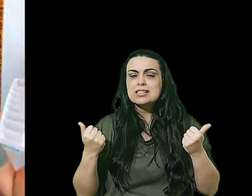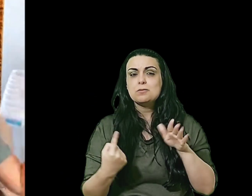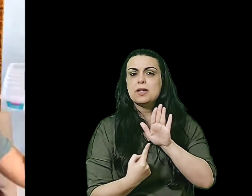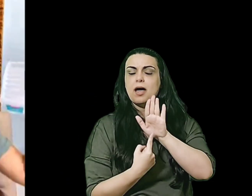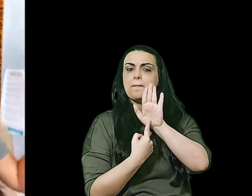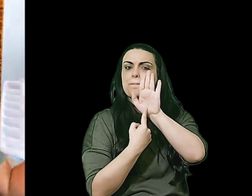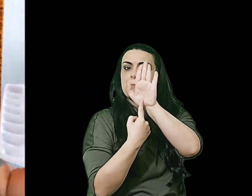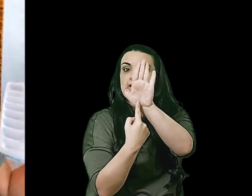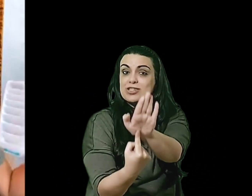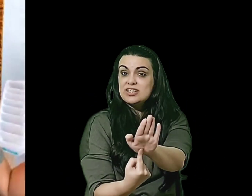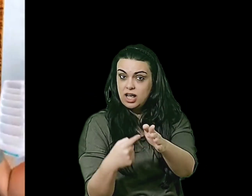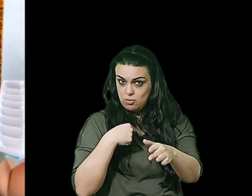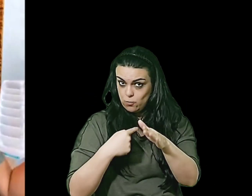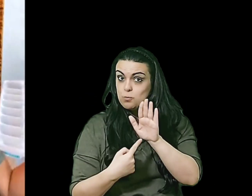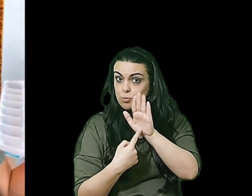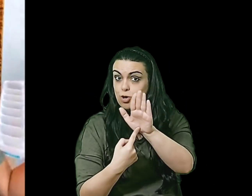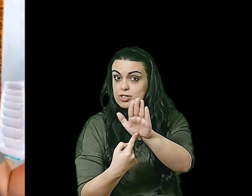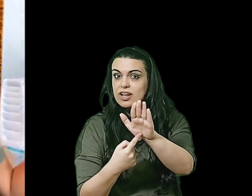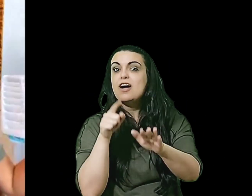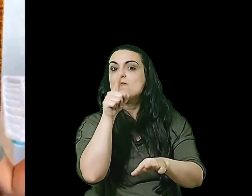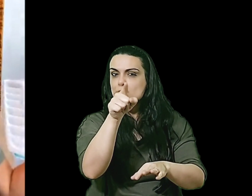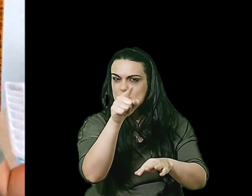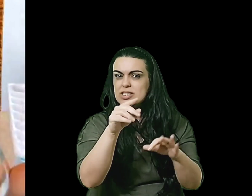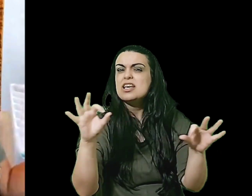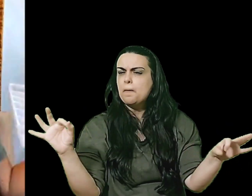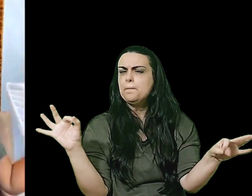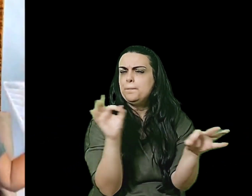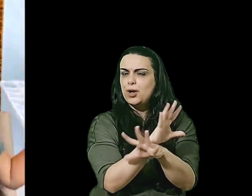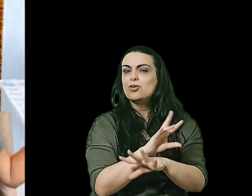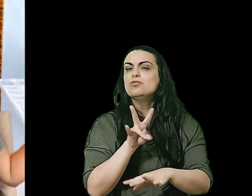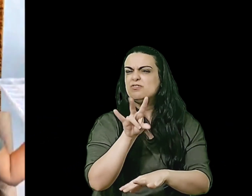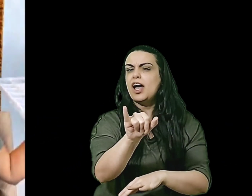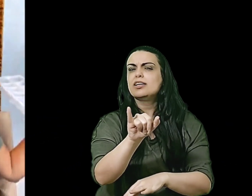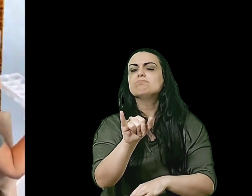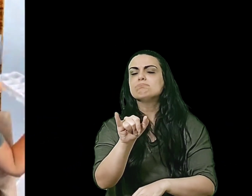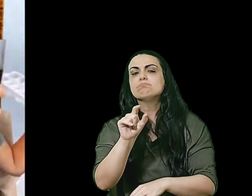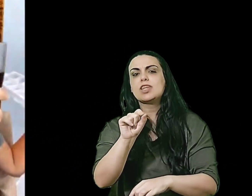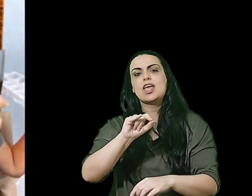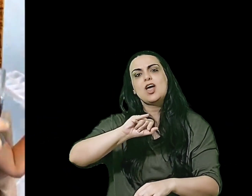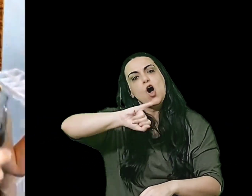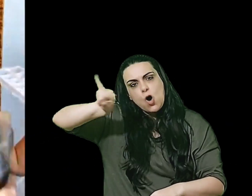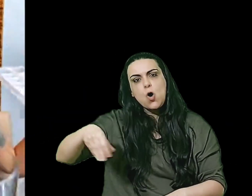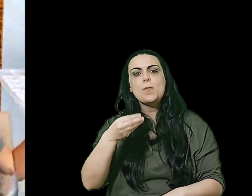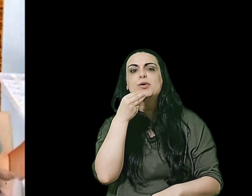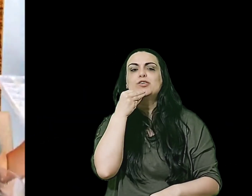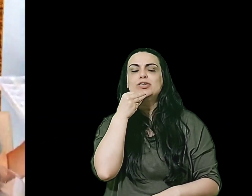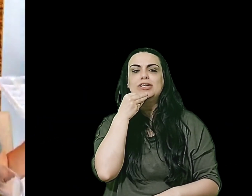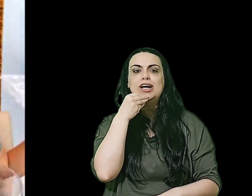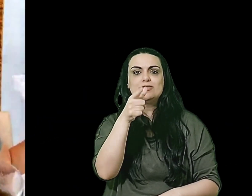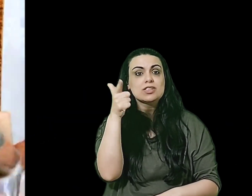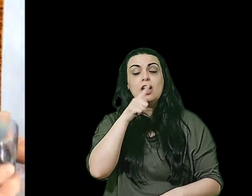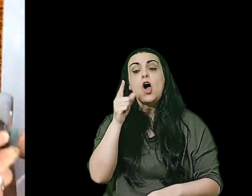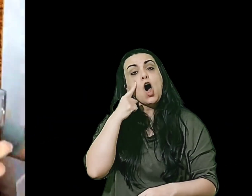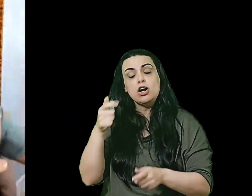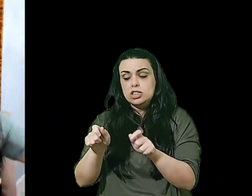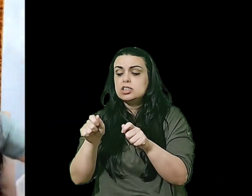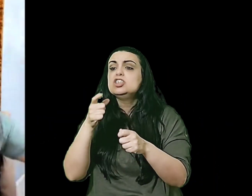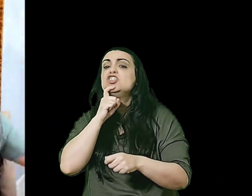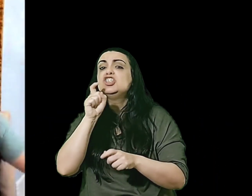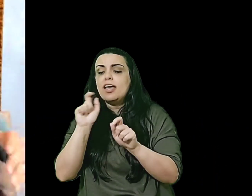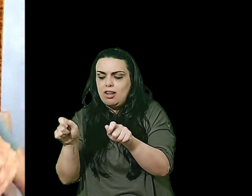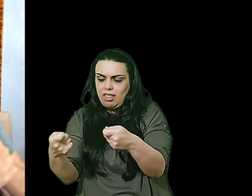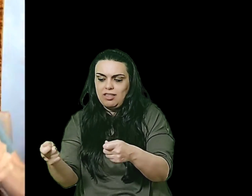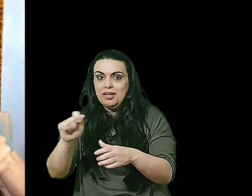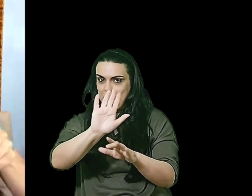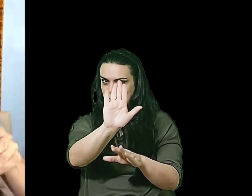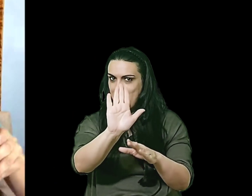para te mostrar que você vai estar pronto para a oportunidade que aparecer diante de você. Coloquei o